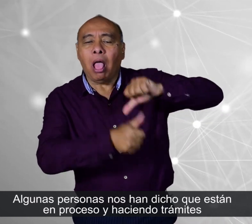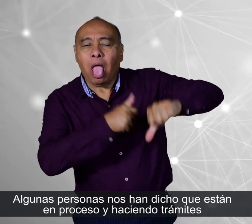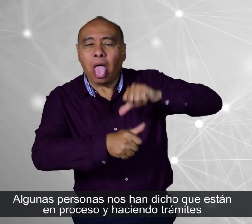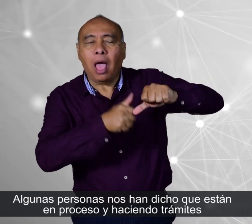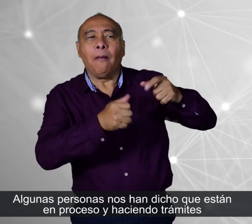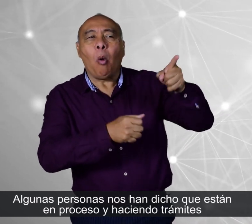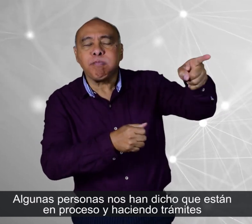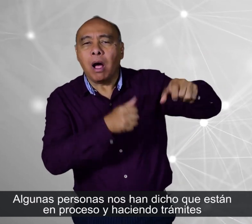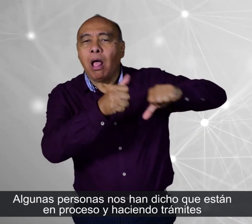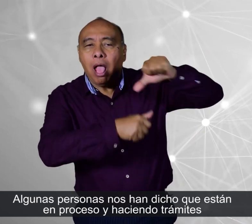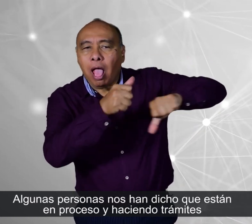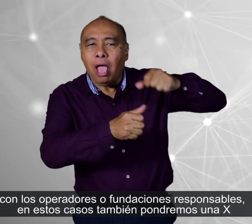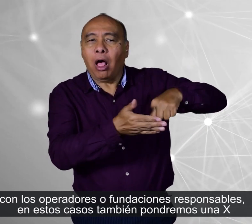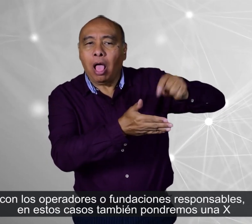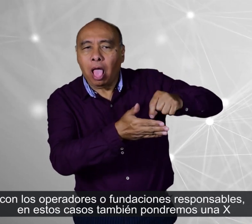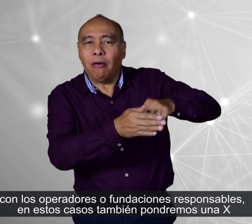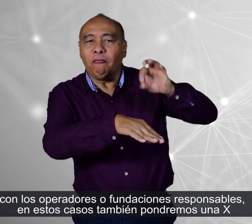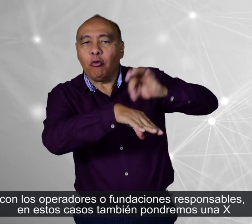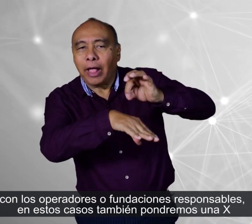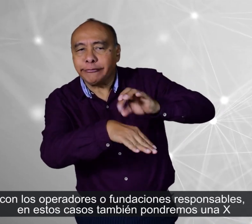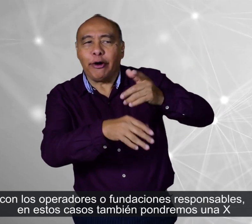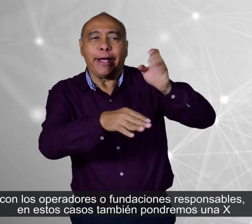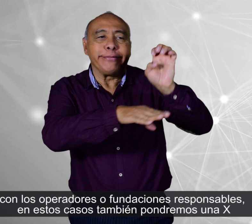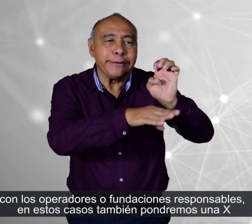haciendo trámites con los operadores o fundaciones responsables.